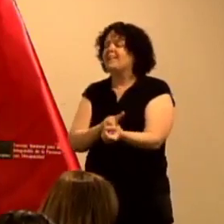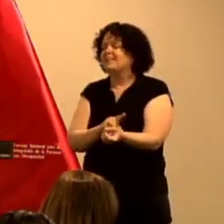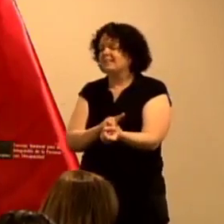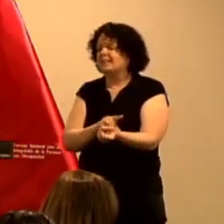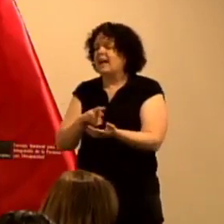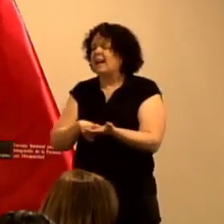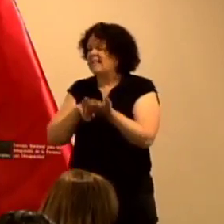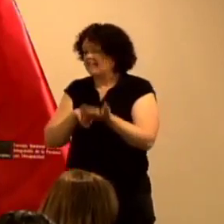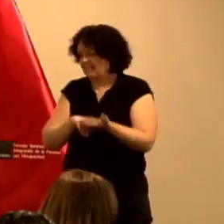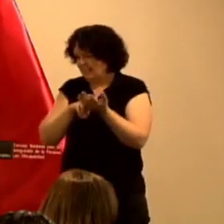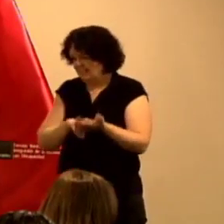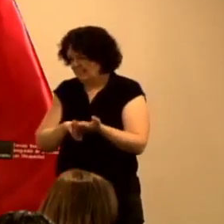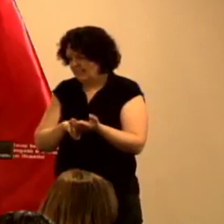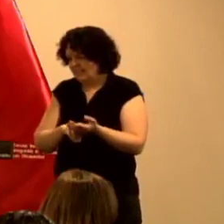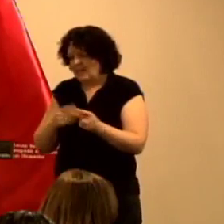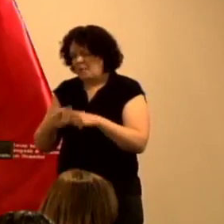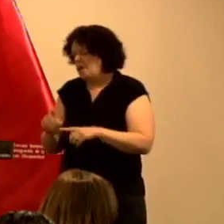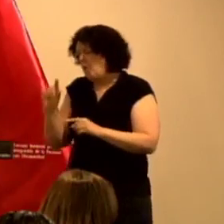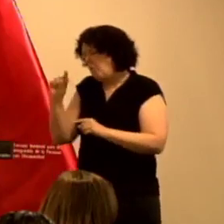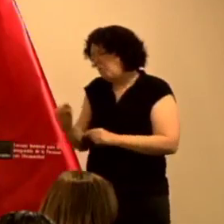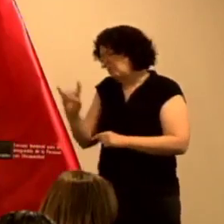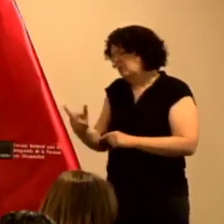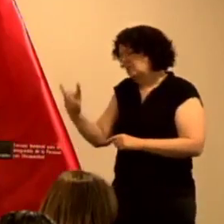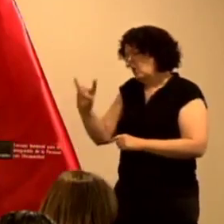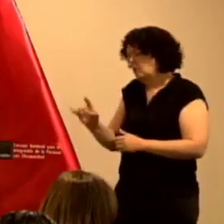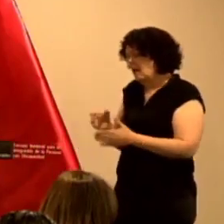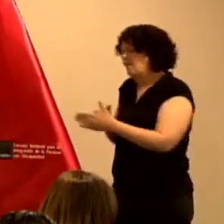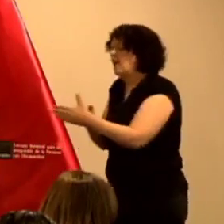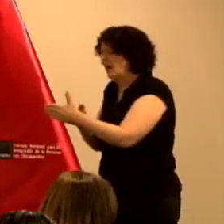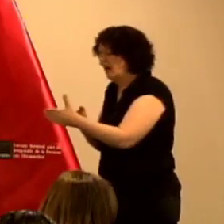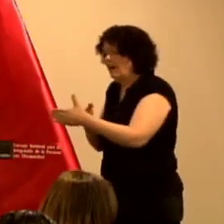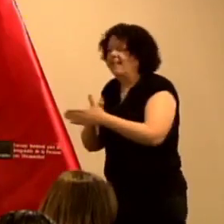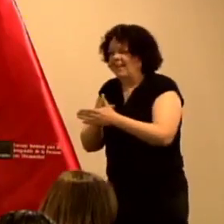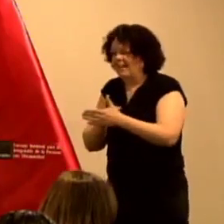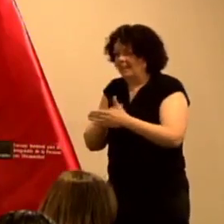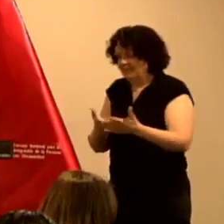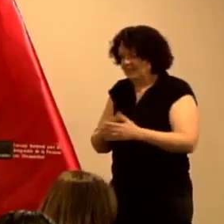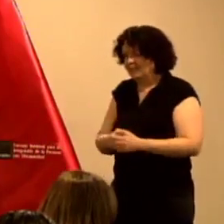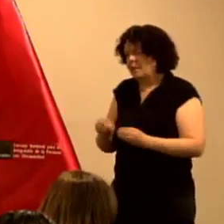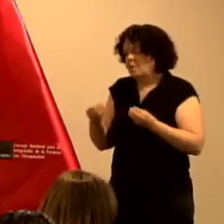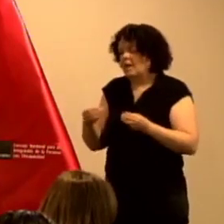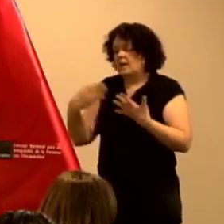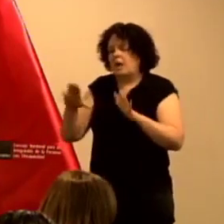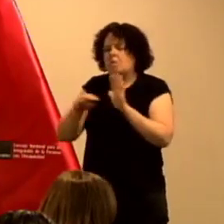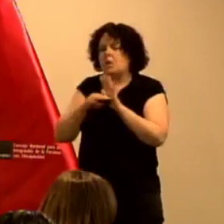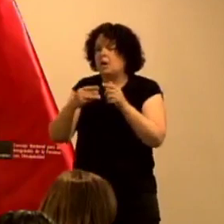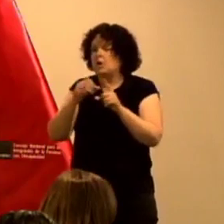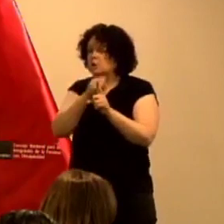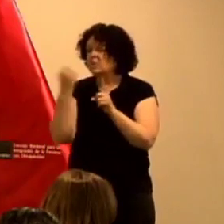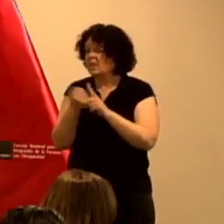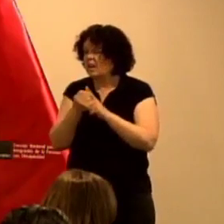el tema del modelo social, el tema de las barreras, ¿cierto? A pesar de que el tema del modelo social ya tiene más de 10 años,